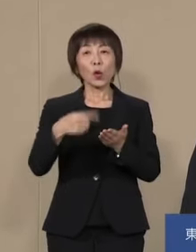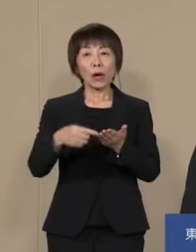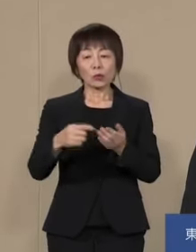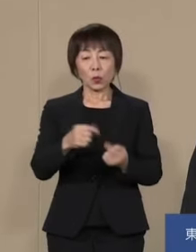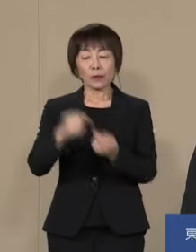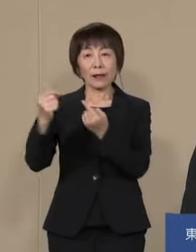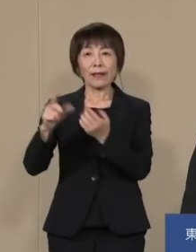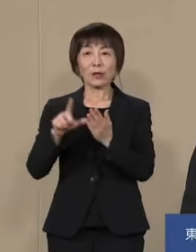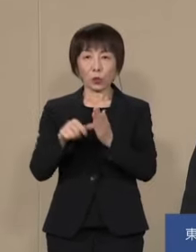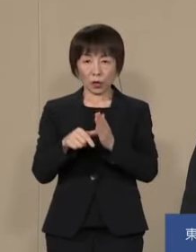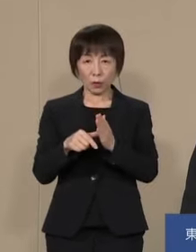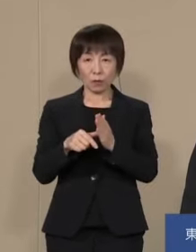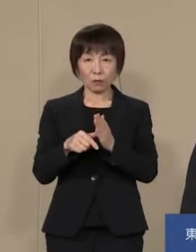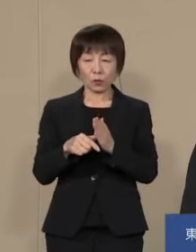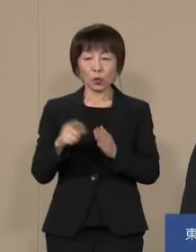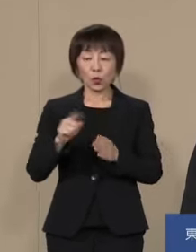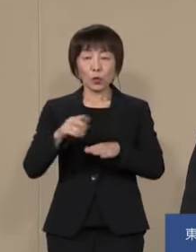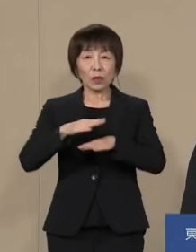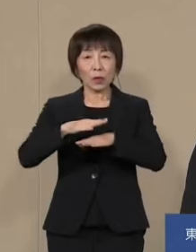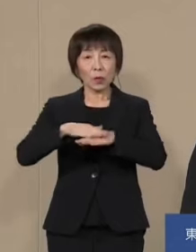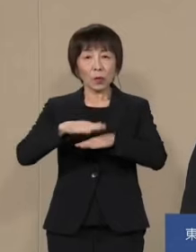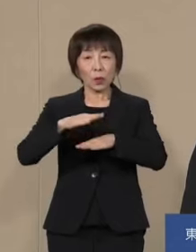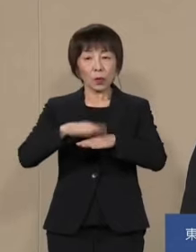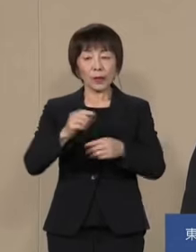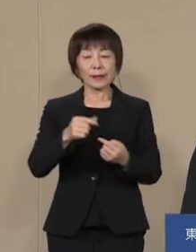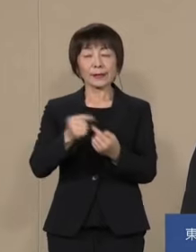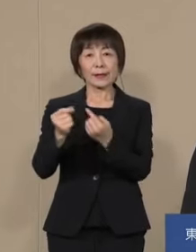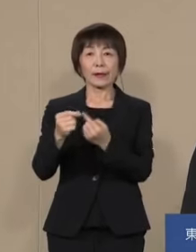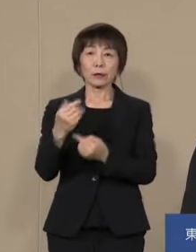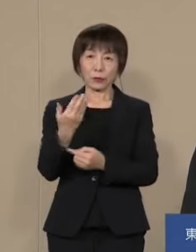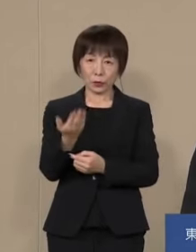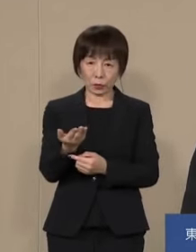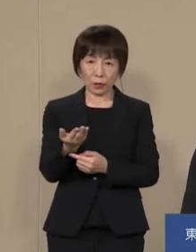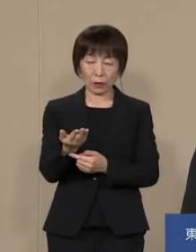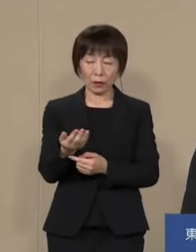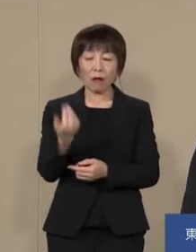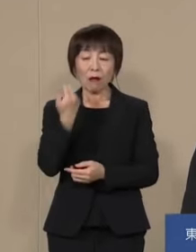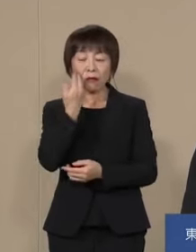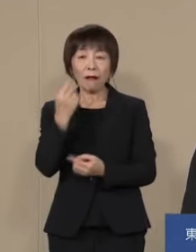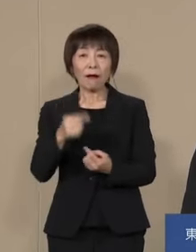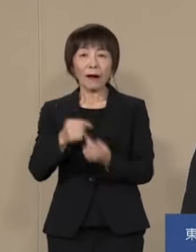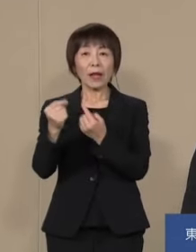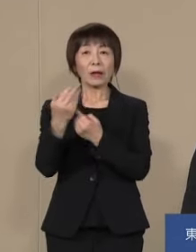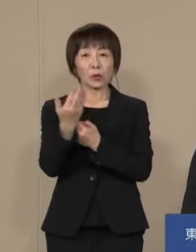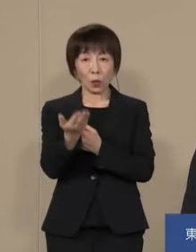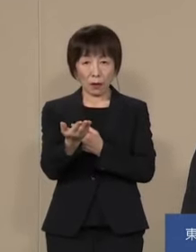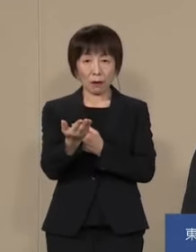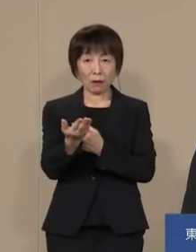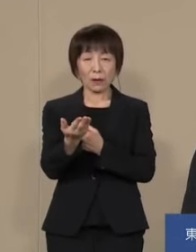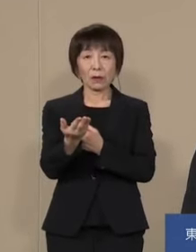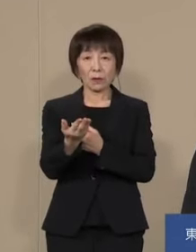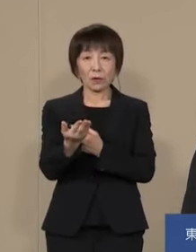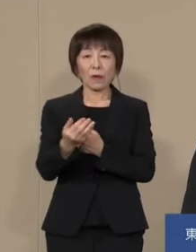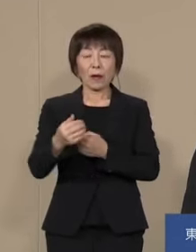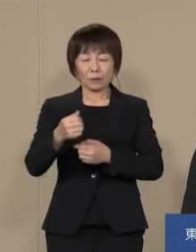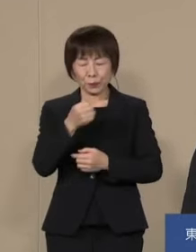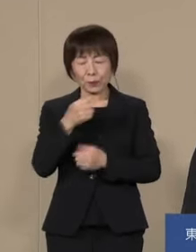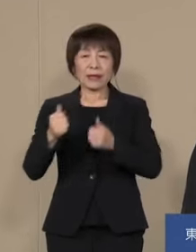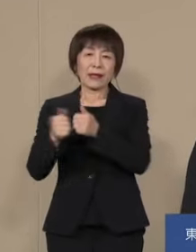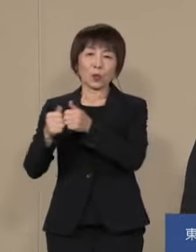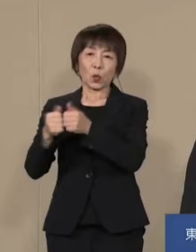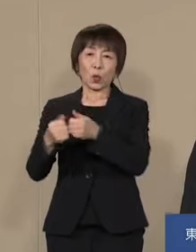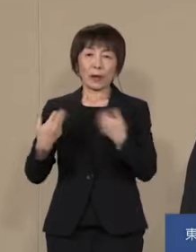選定をするにあたってもどのような形でえ選定をされるのか誰が選ぶのかというようなことをですね十分に検討し